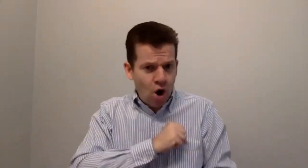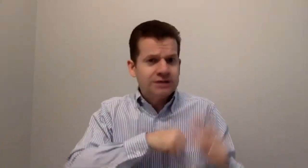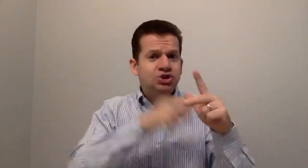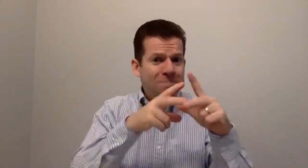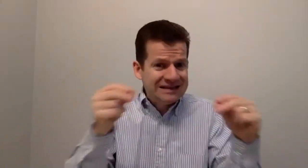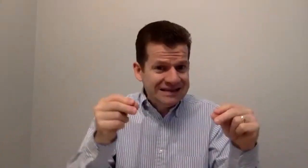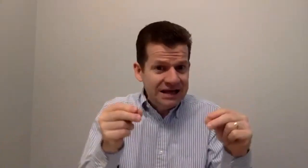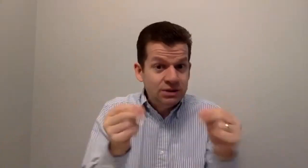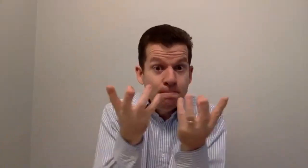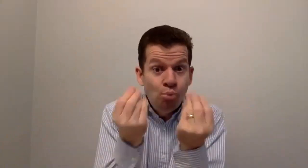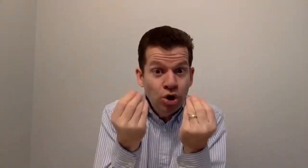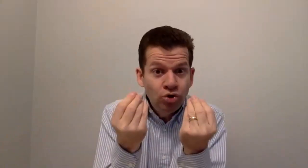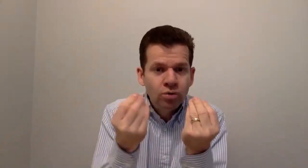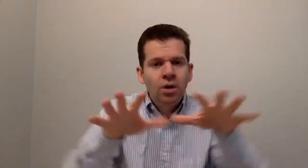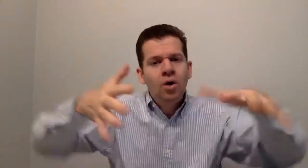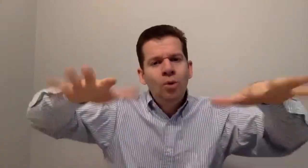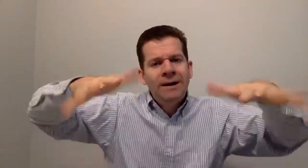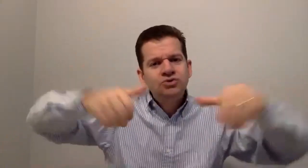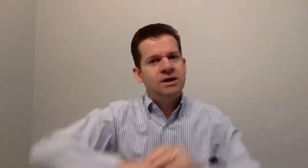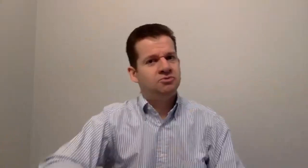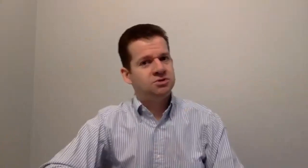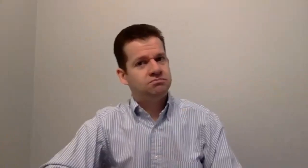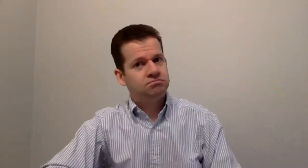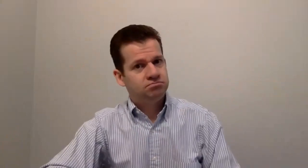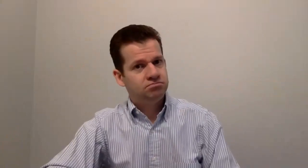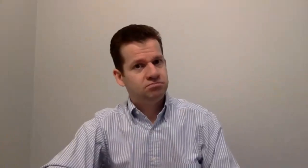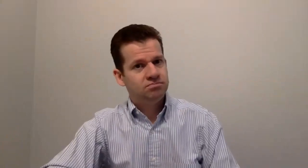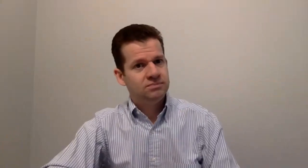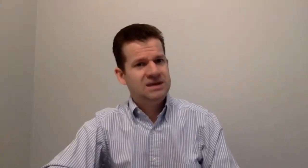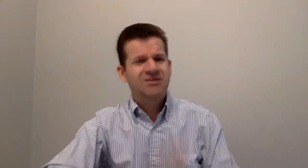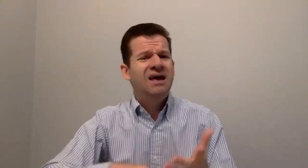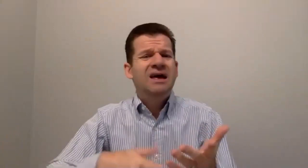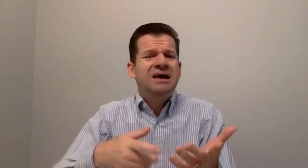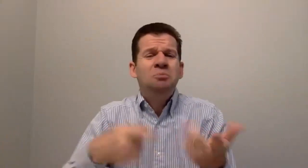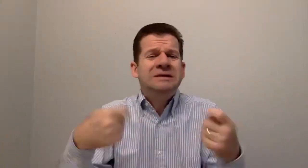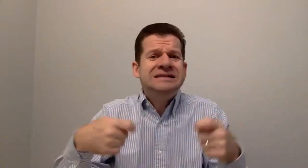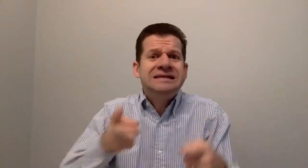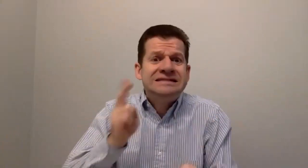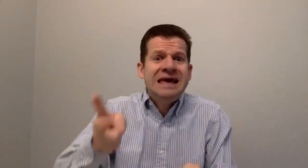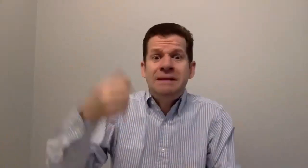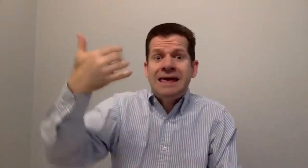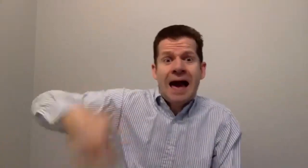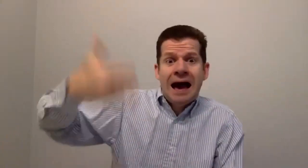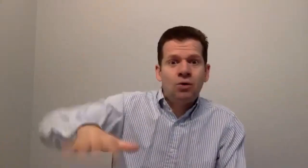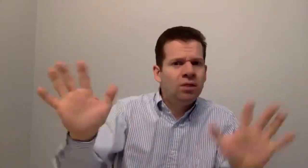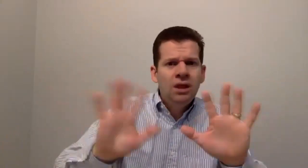gosta de presente muito ou mais ou menos? Certo? Não precisa sempre caro.